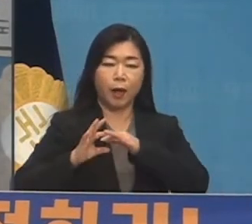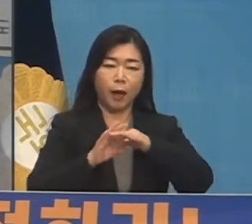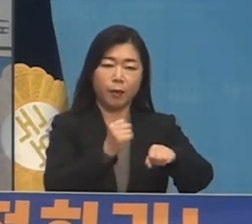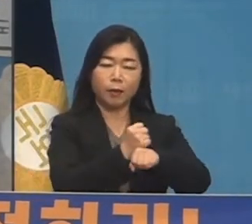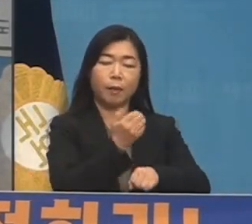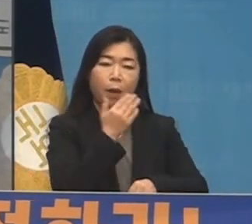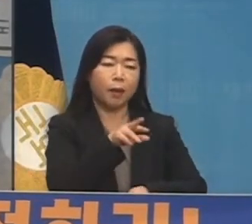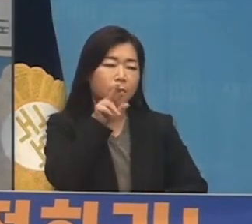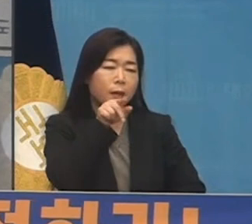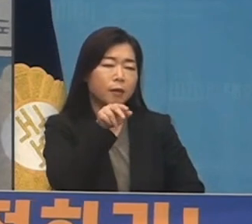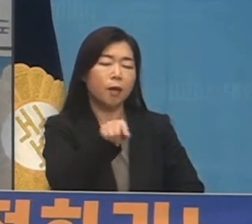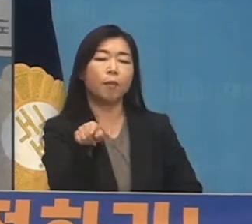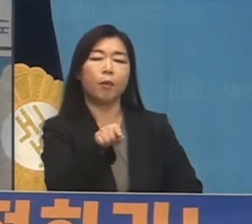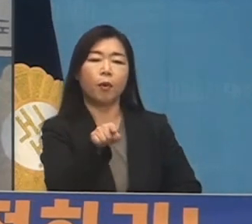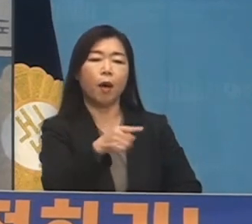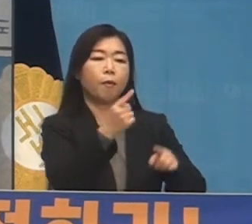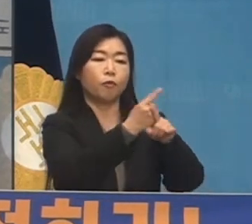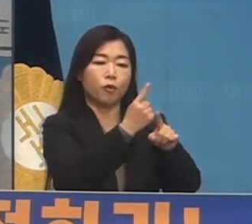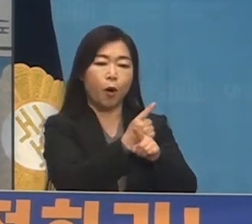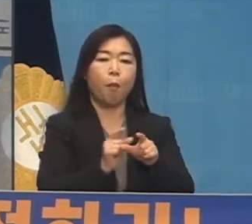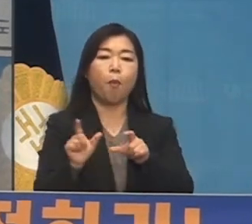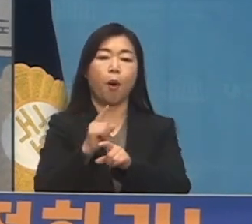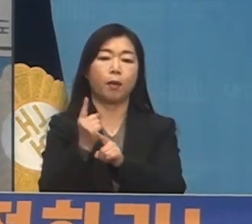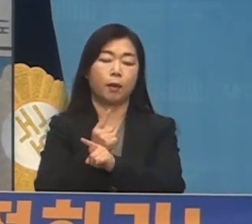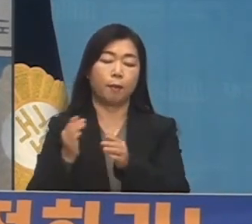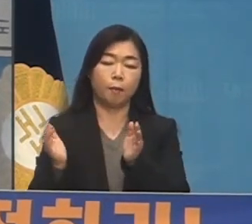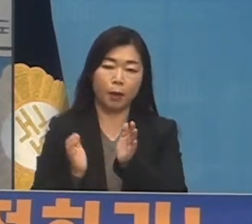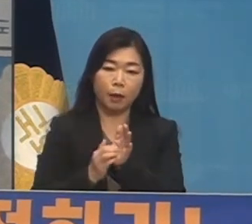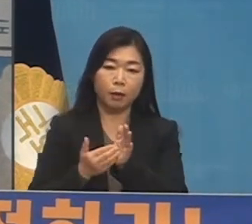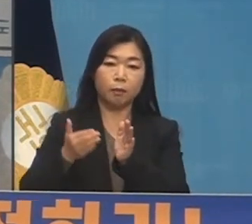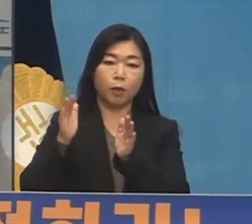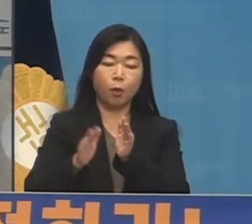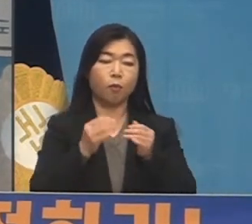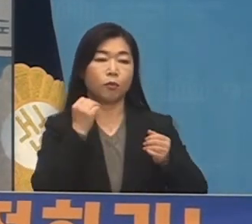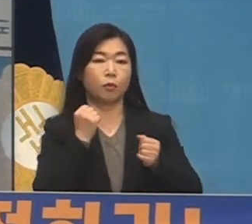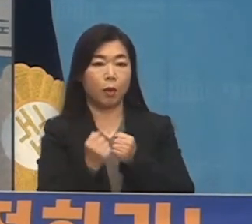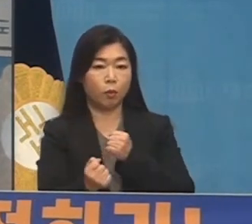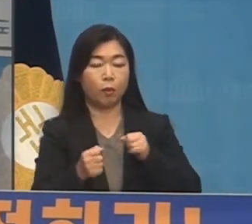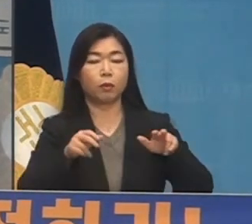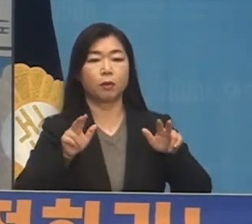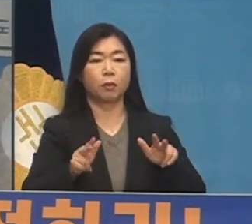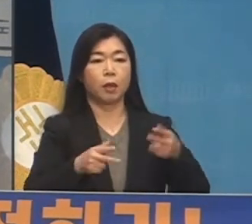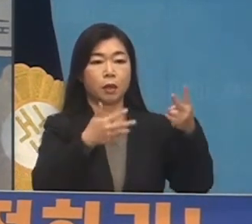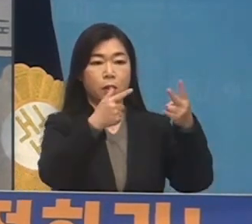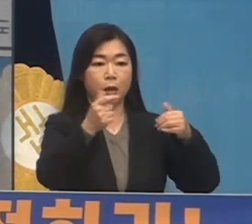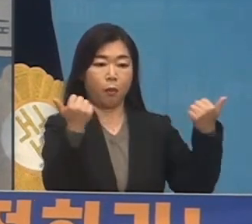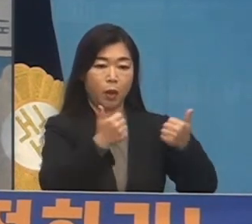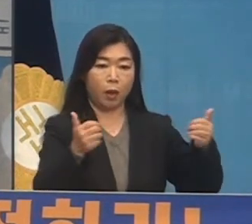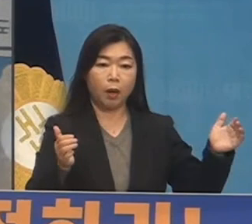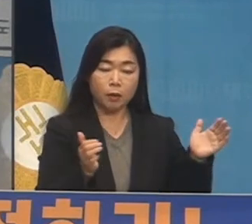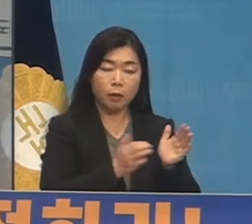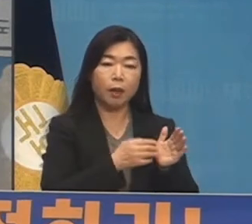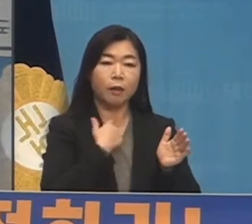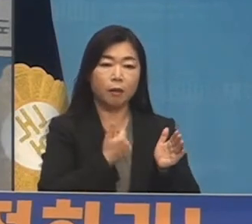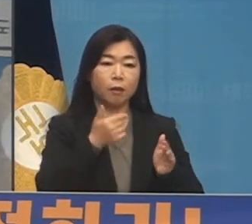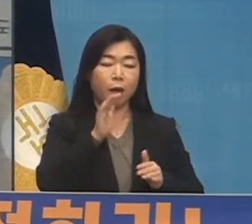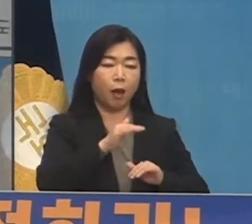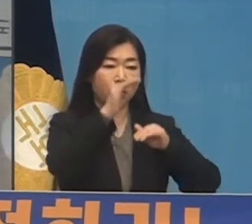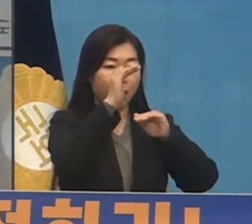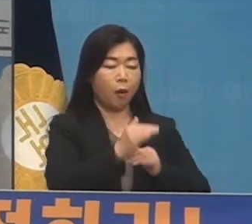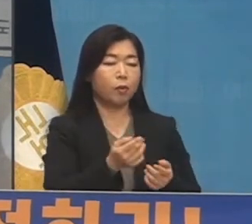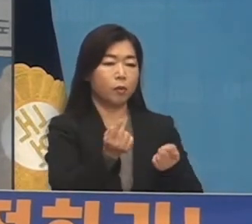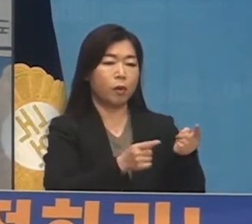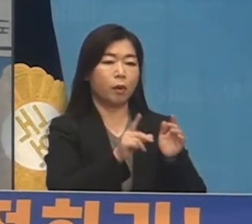그 내용에 대한 부분들은 수정, 보완했습니다. 그럼에도 불구하고 2차 회의까지 진행된